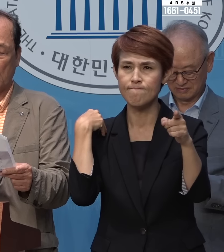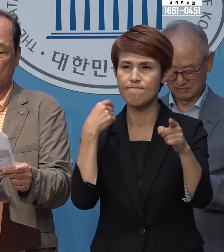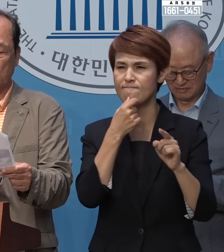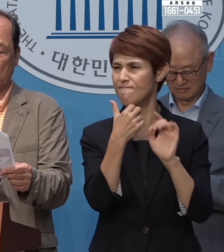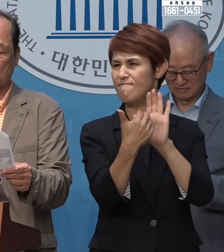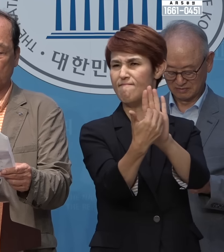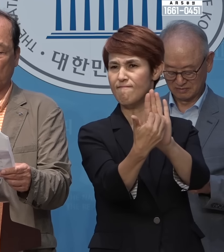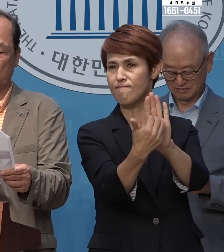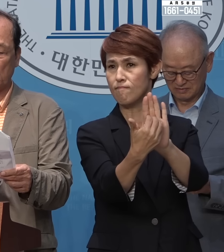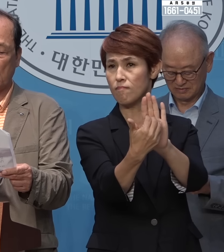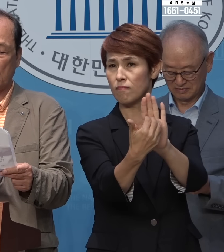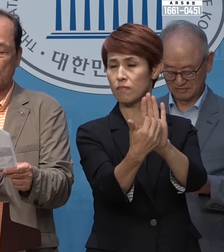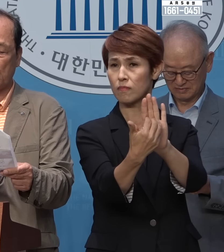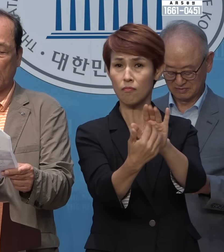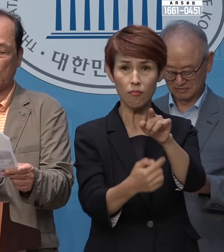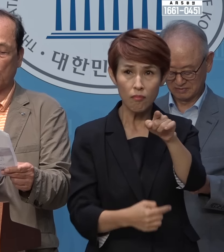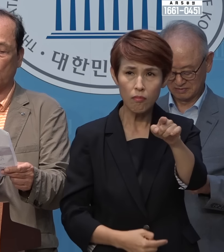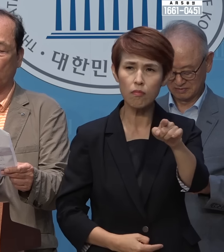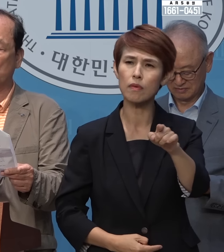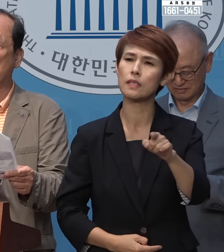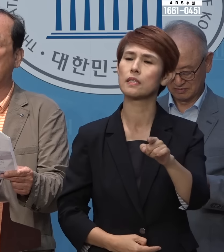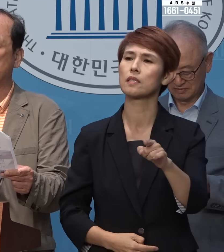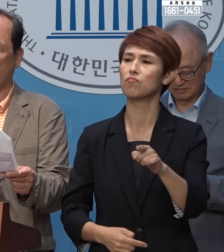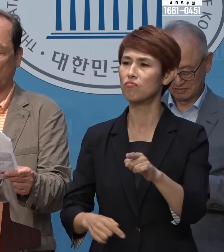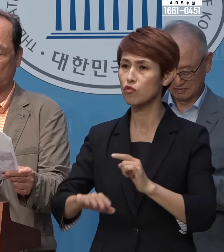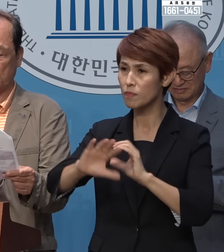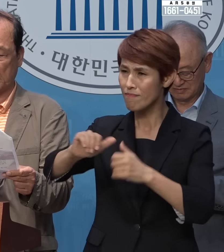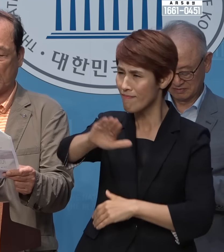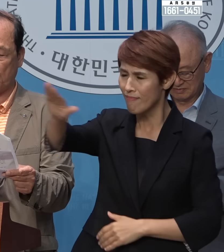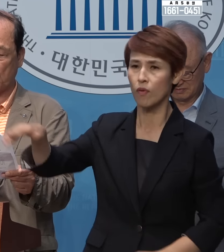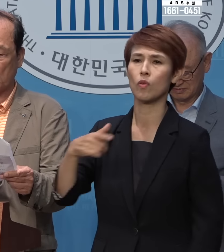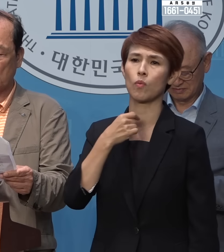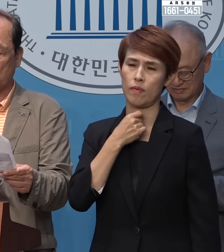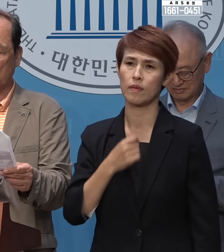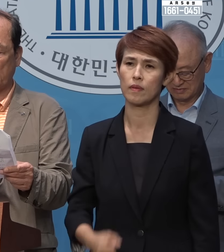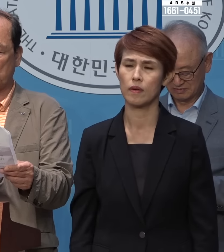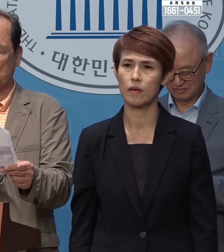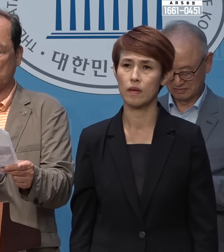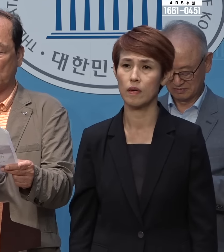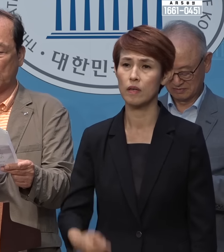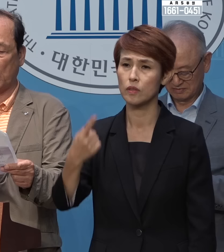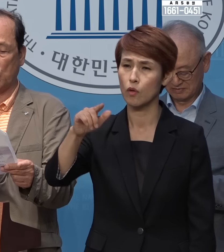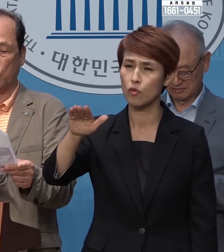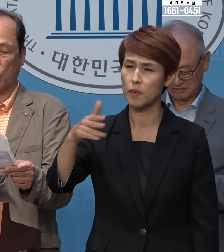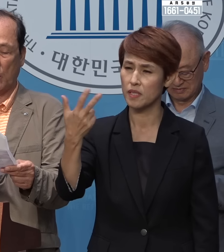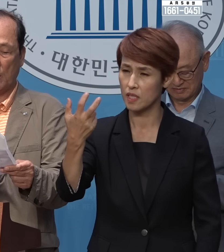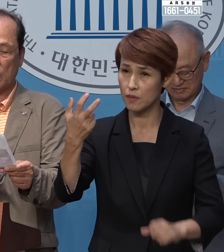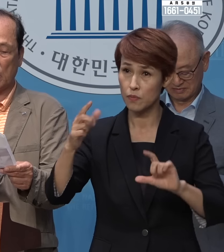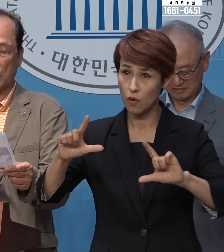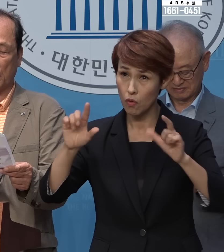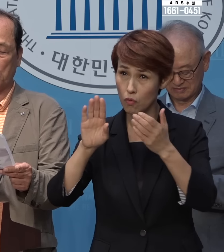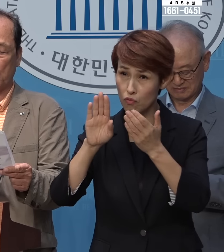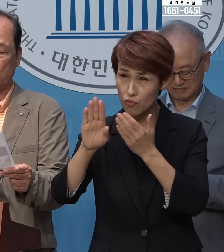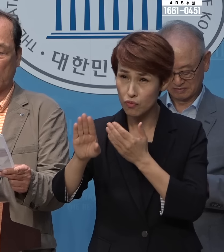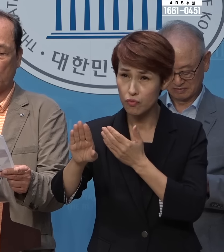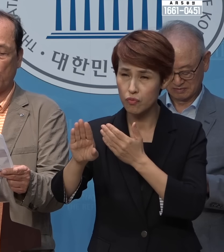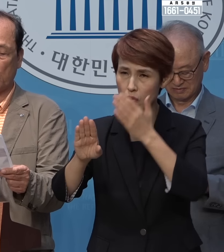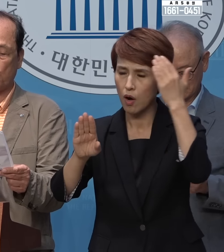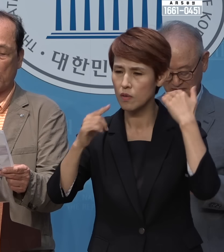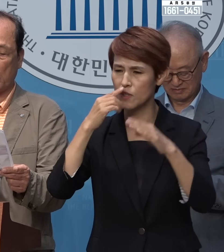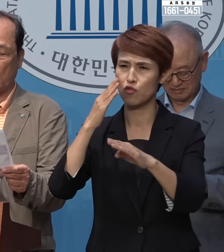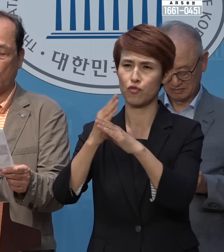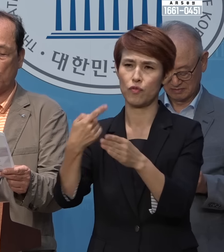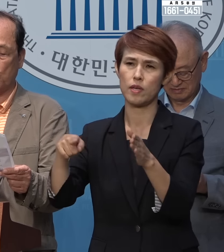거부는 물러설 수 없는 시대적 요구가 되고 있습니다. 1970년대 이후 이 땅의 민주화를